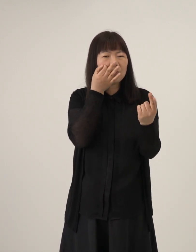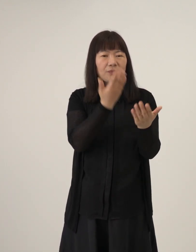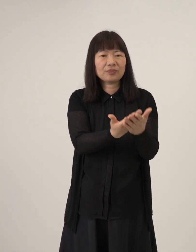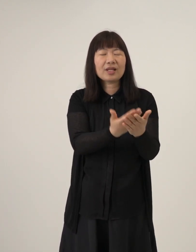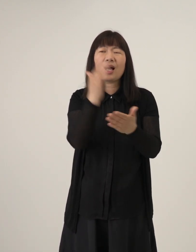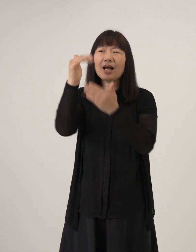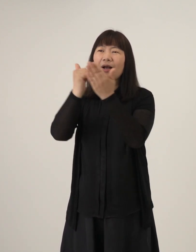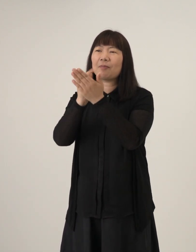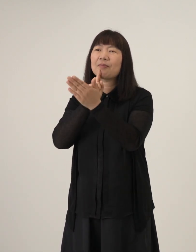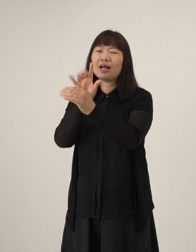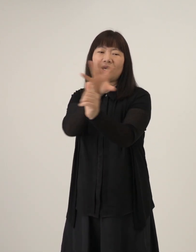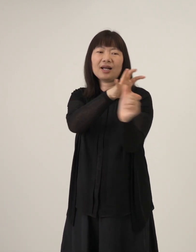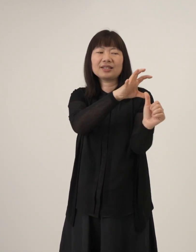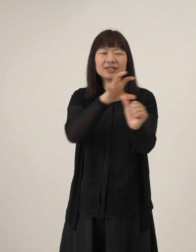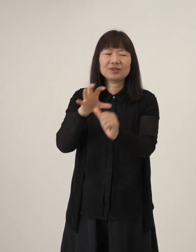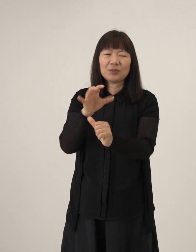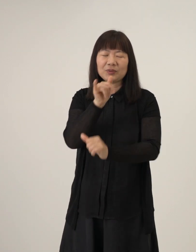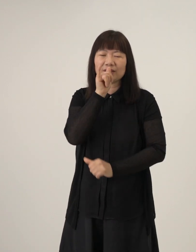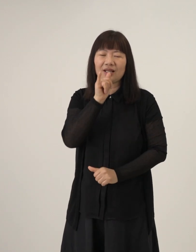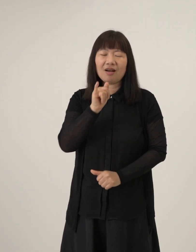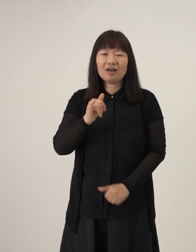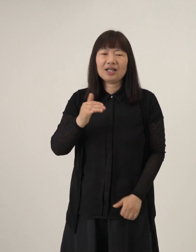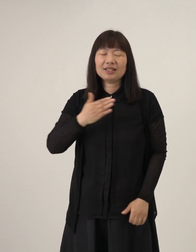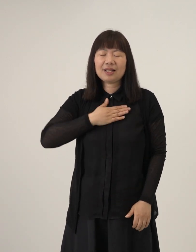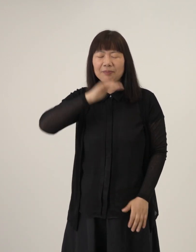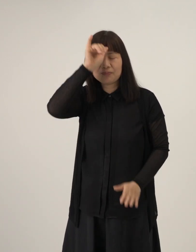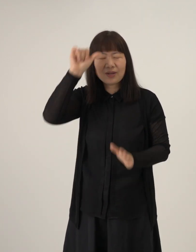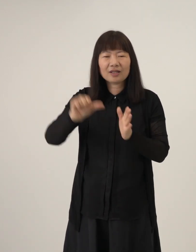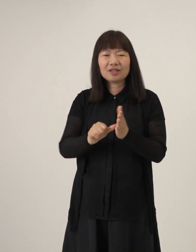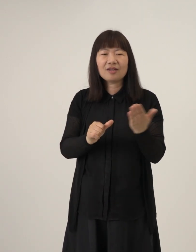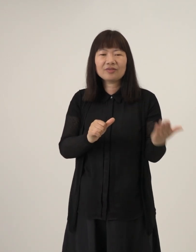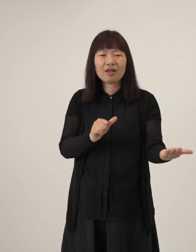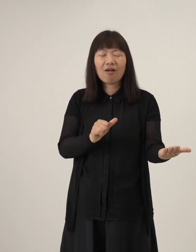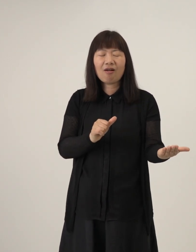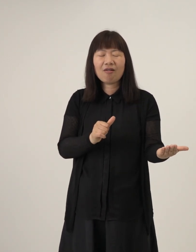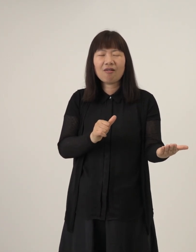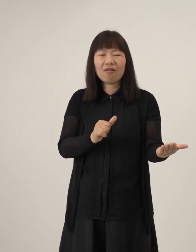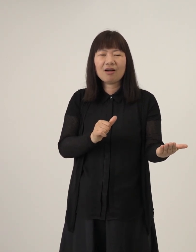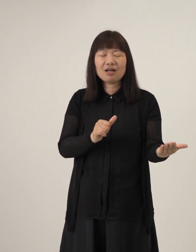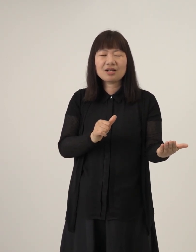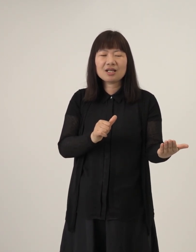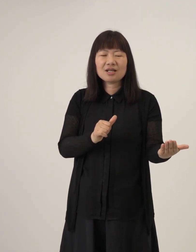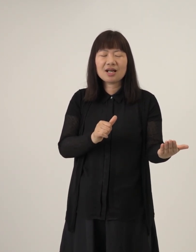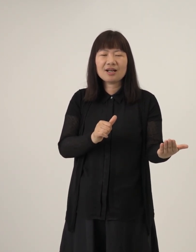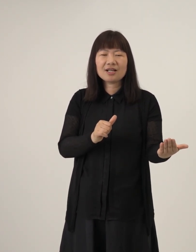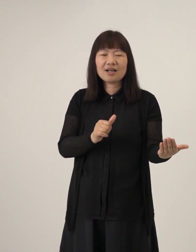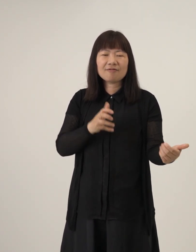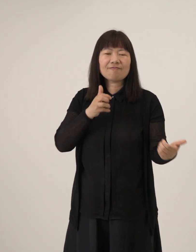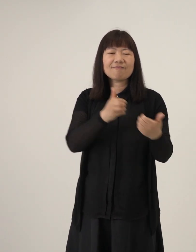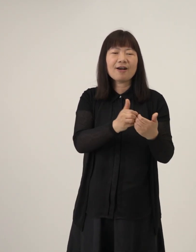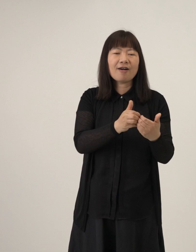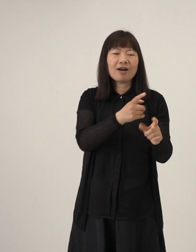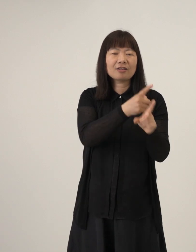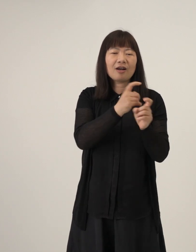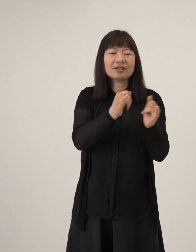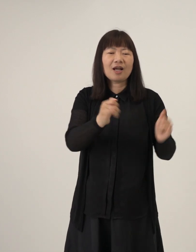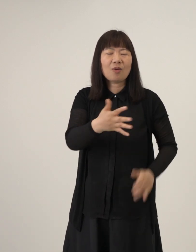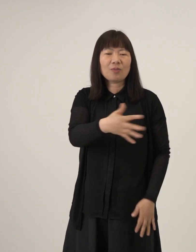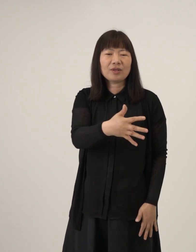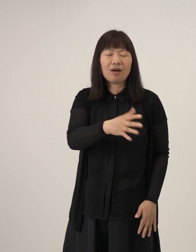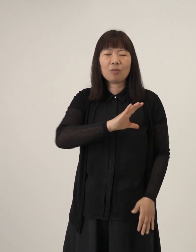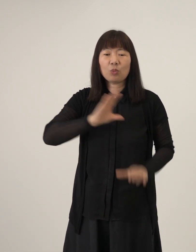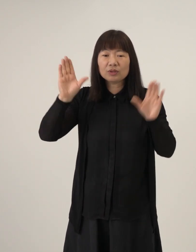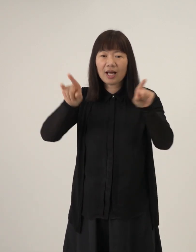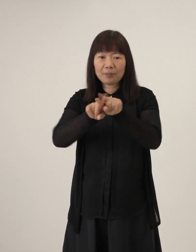하나님의 말씀을 인용한 거예요. 히브리 기자가. 내 평생에 너를 능히 대적할 자가 없으리니 내가 모세와